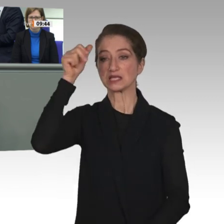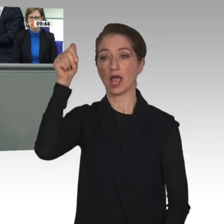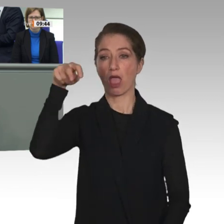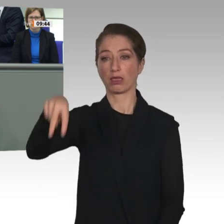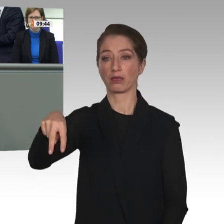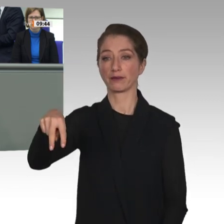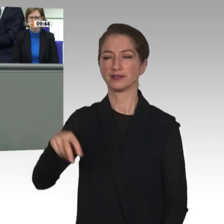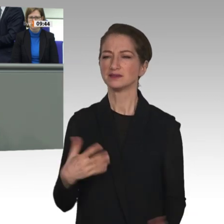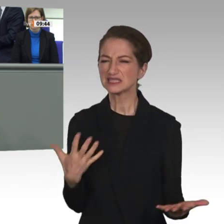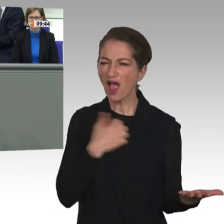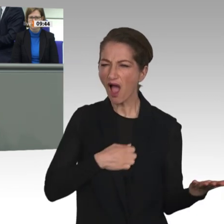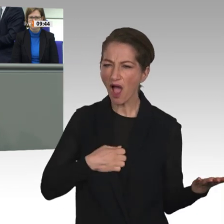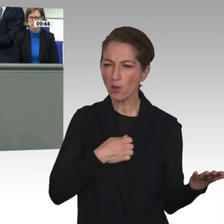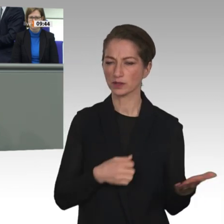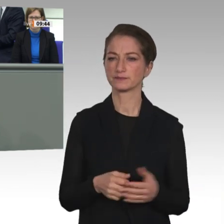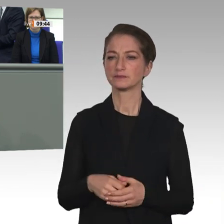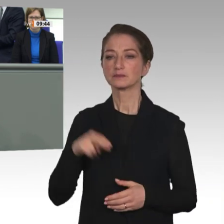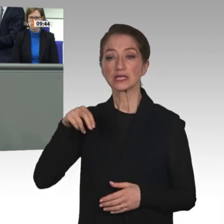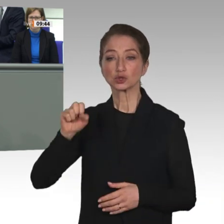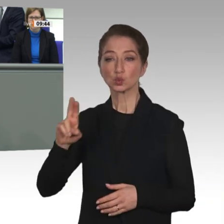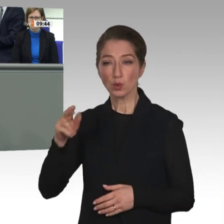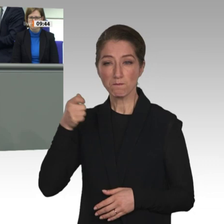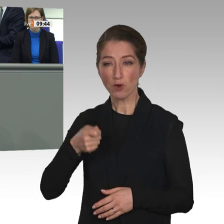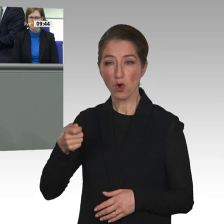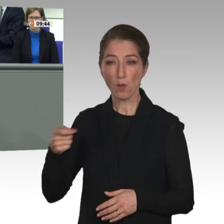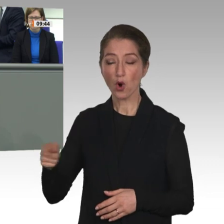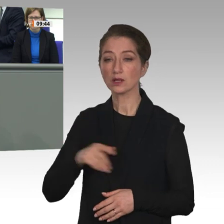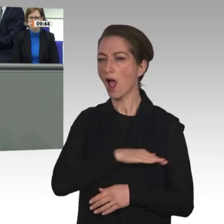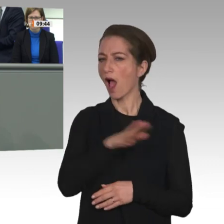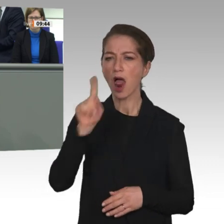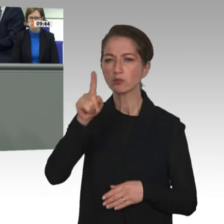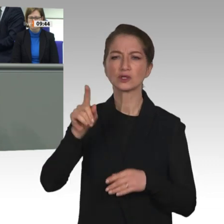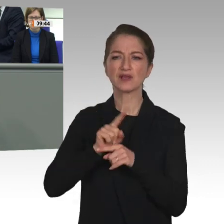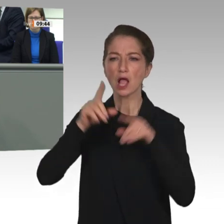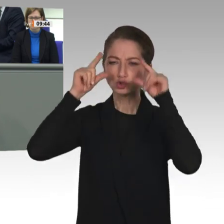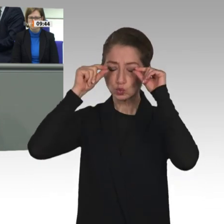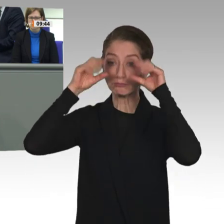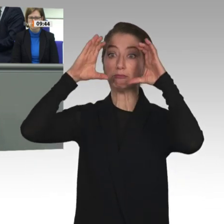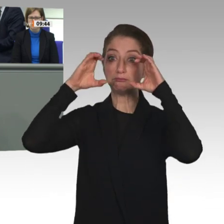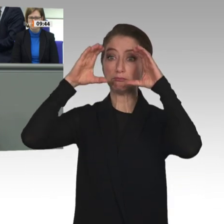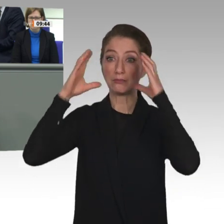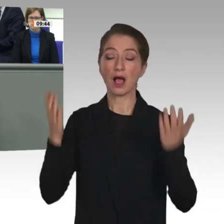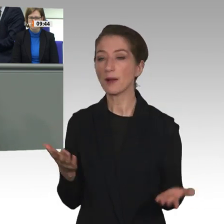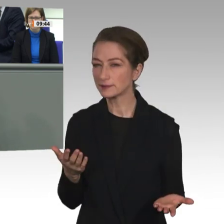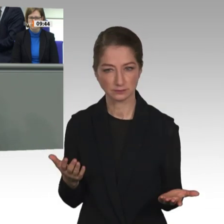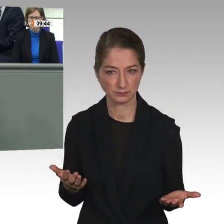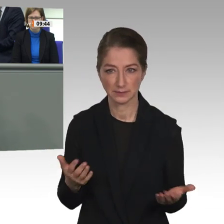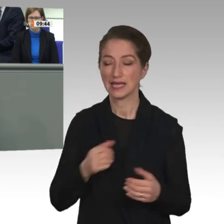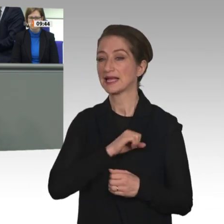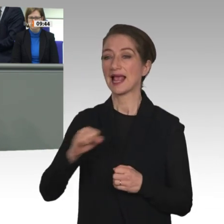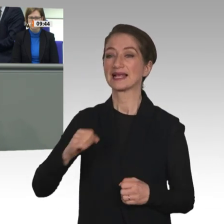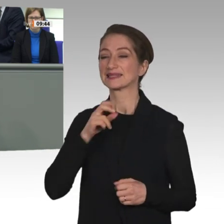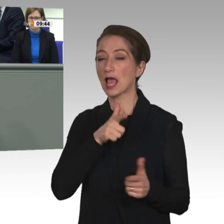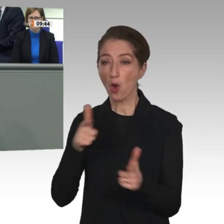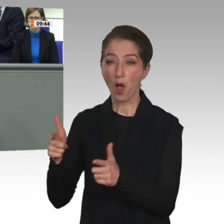Die Morde des NSU hätten jedem die Gefahr endgültig vor Augen führen müssen. Rechter Terror und rassistische Gewalt hätten Priorität